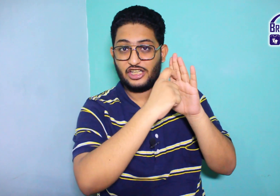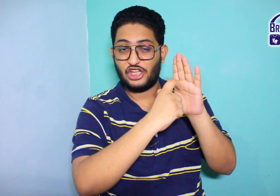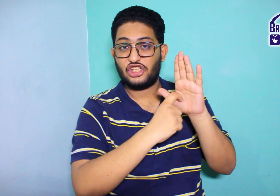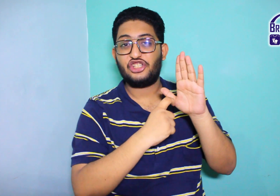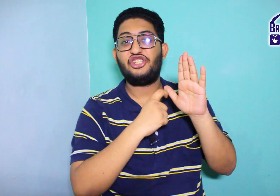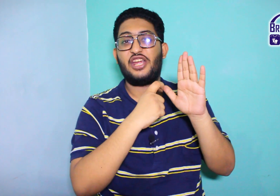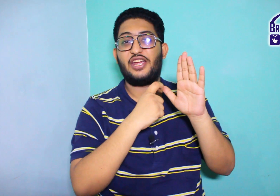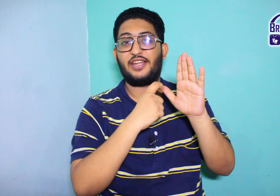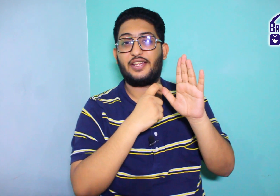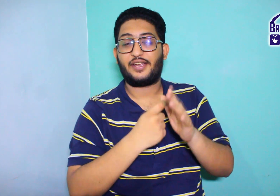जे